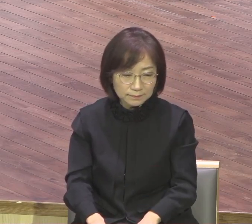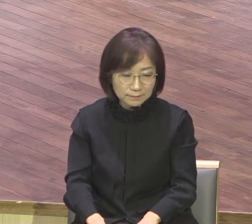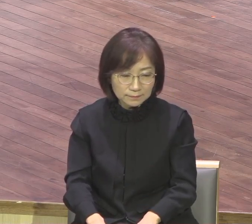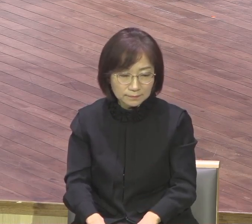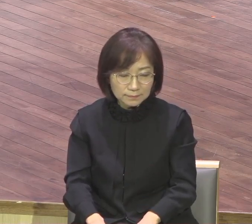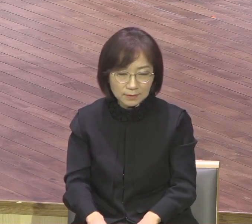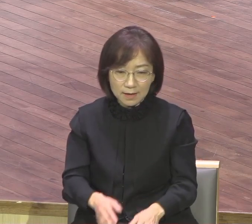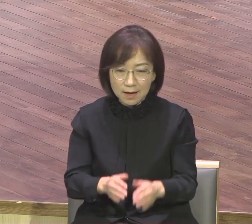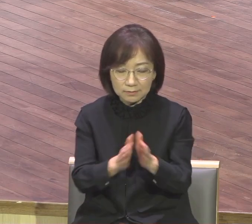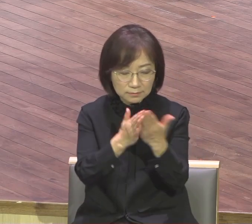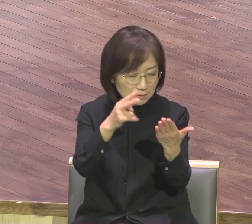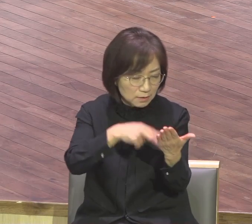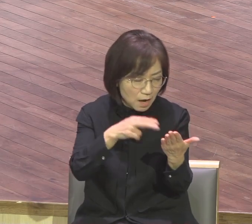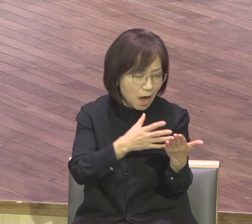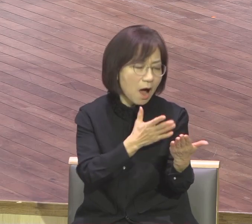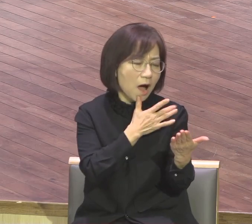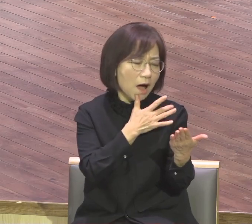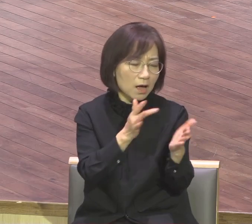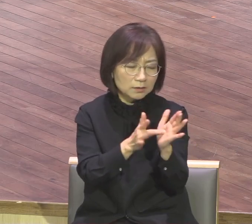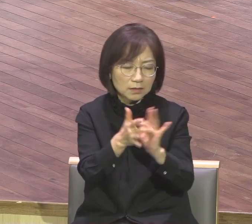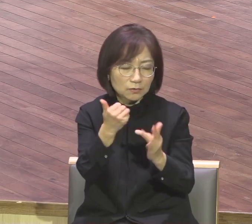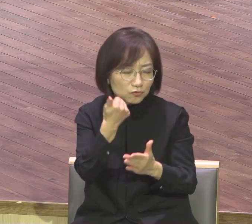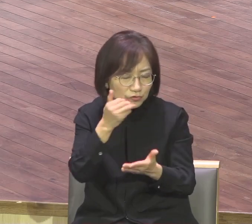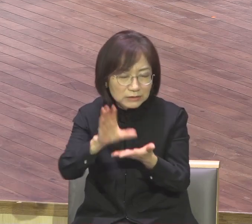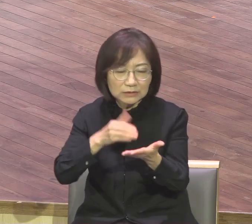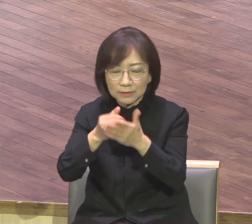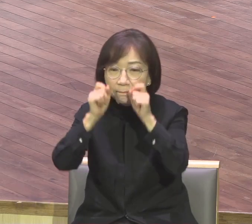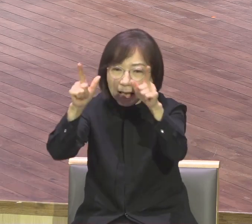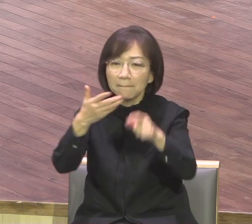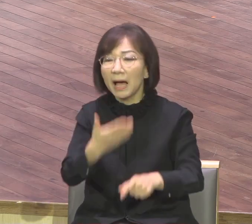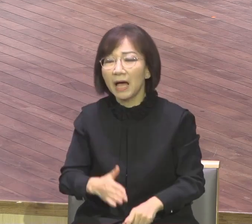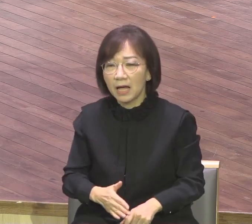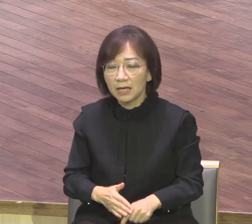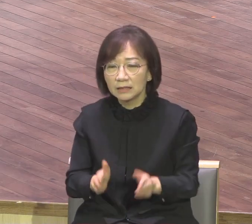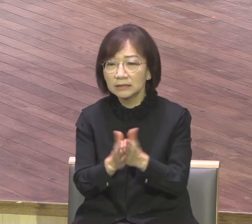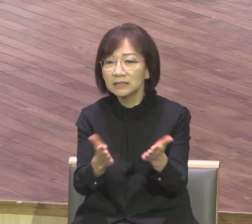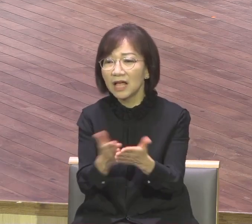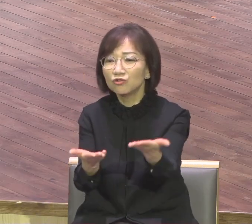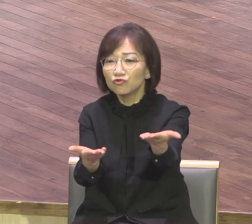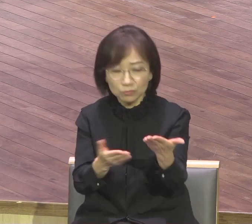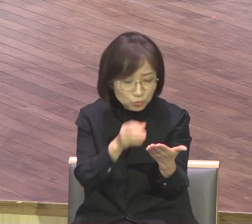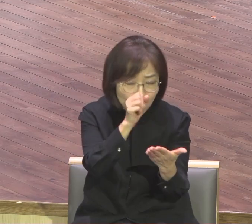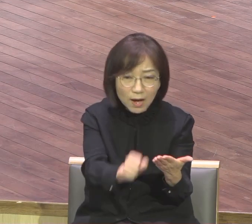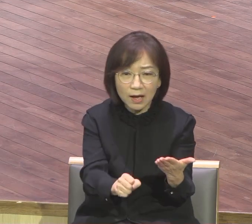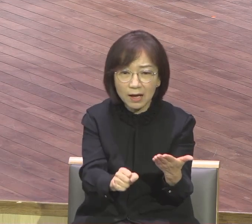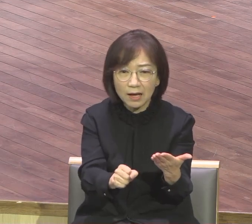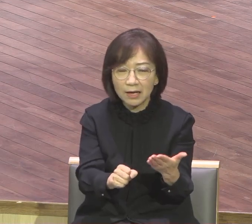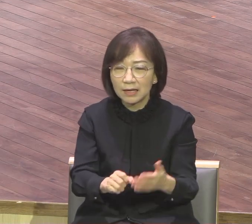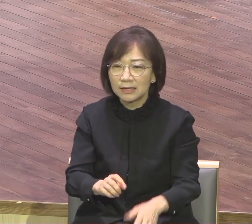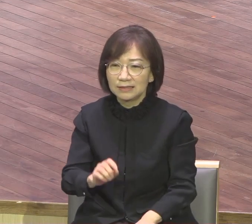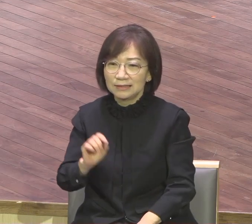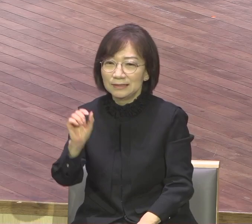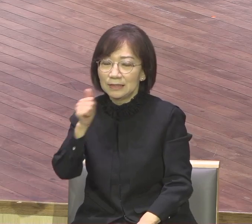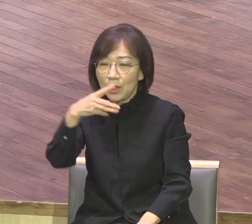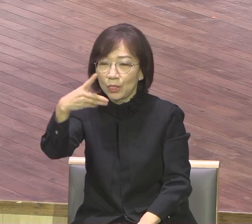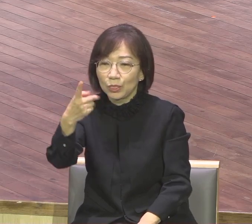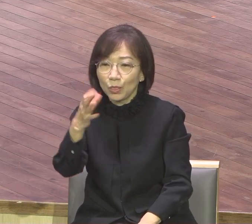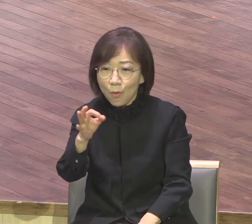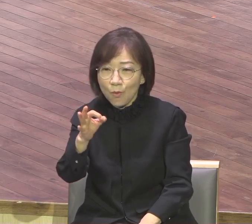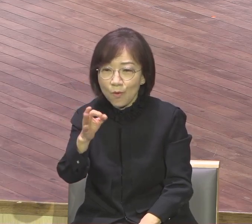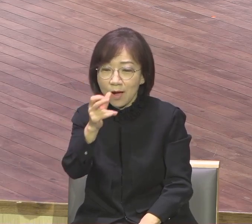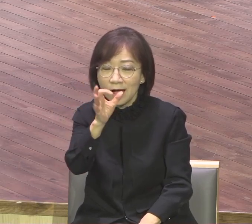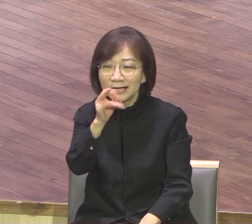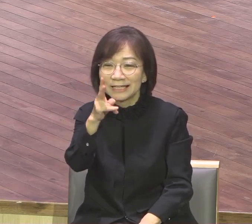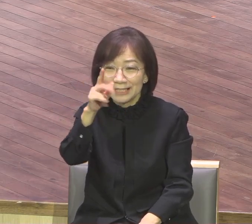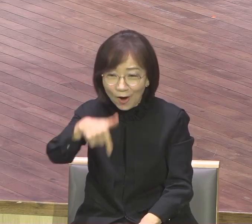발견하게 된다 이 말이에요. Así pueden encontrar todo la mitad del universo que Jesús es el Cristo. 통번역국은 통역도